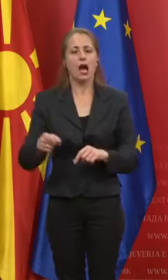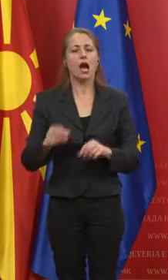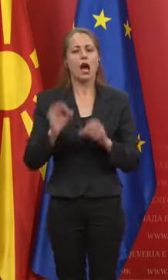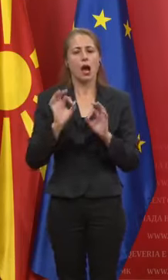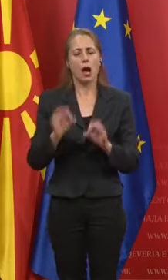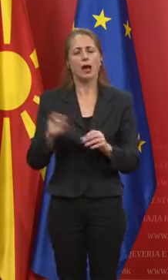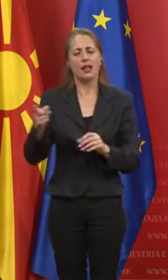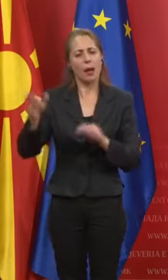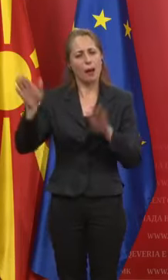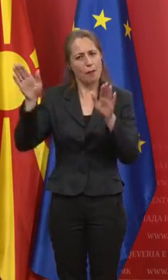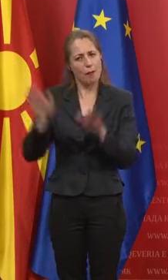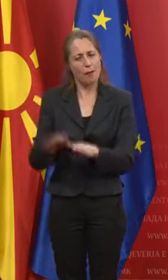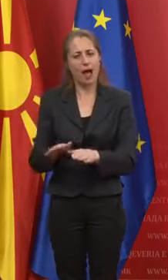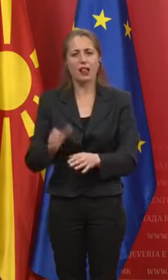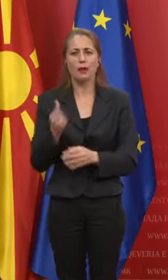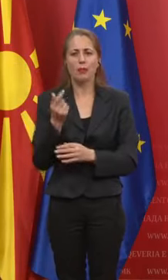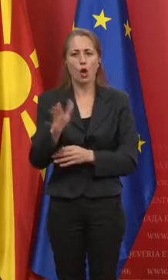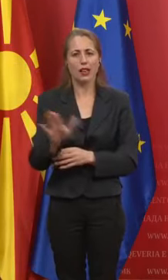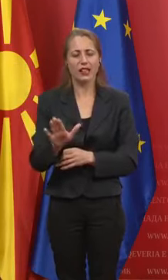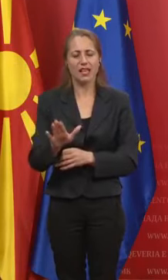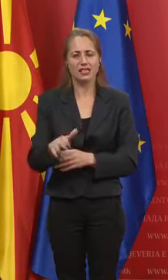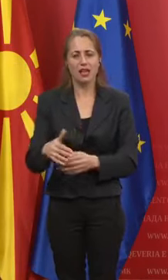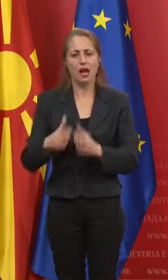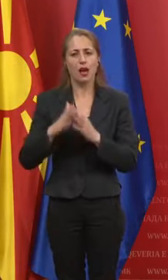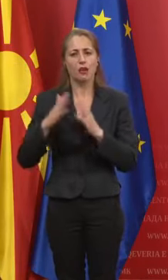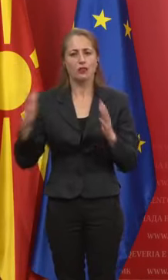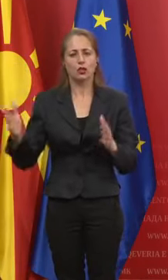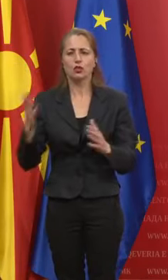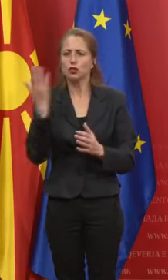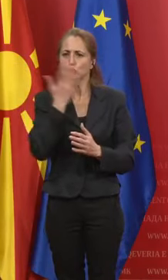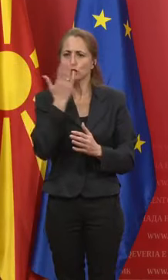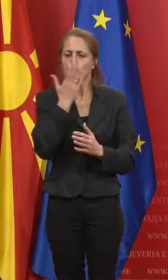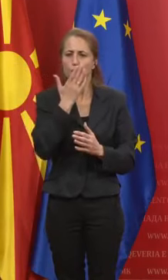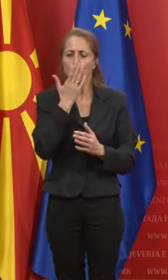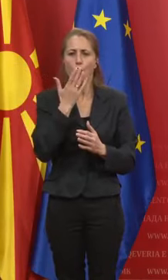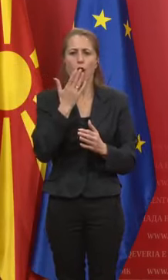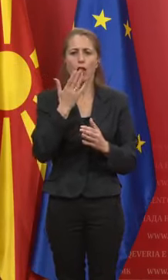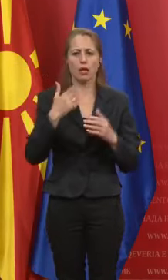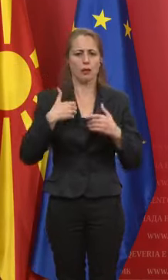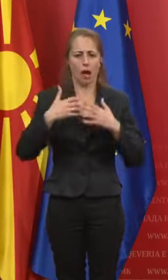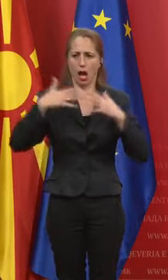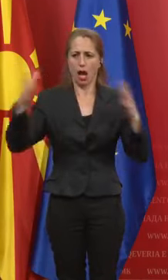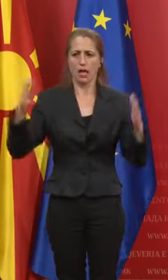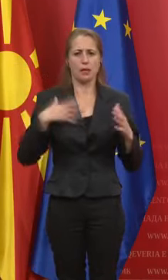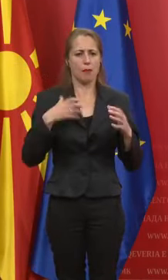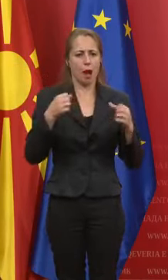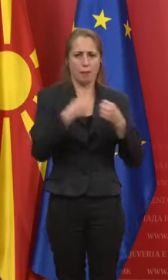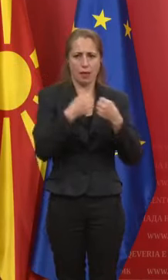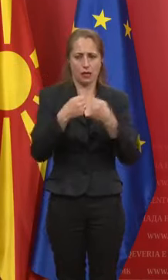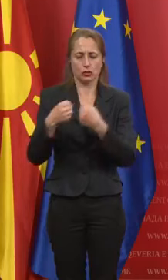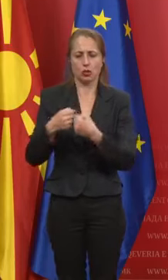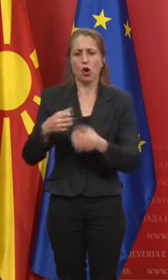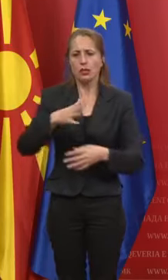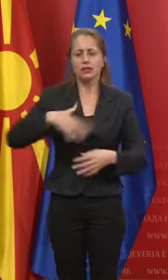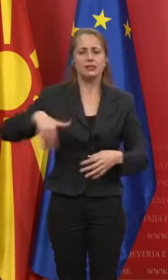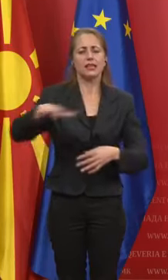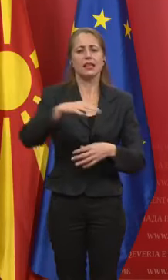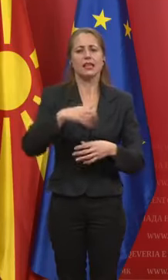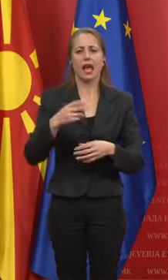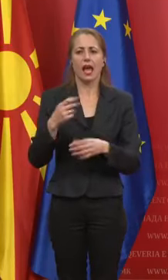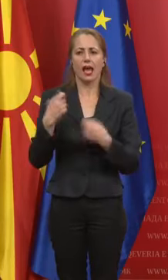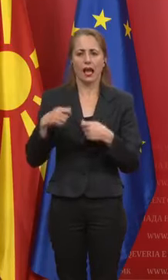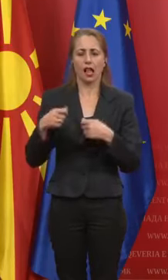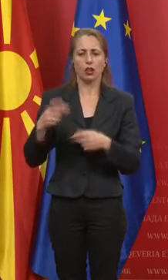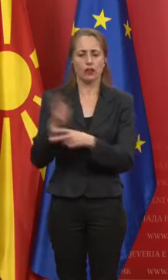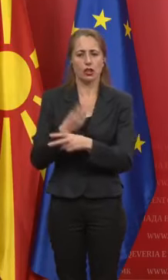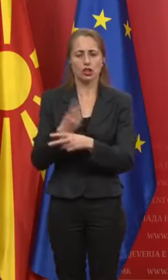многу мал број на деца во огромни школски простори во сите градови во државата и игротеките